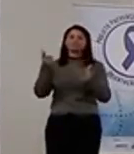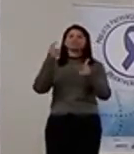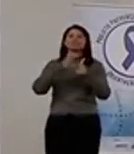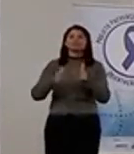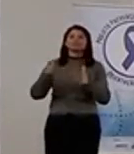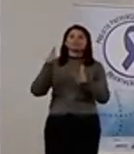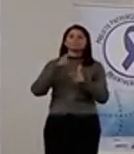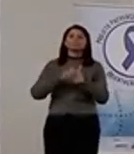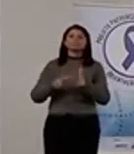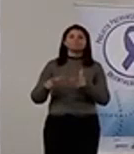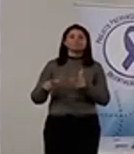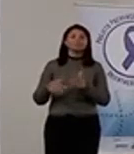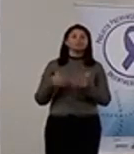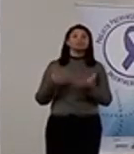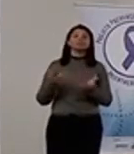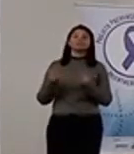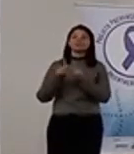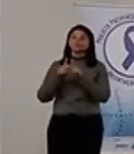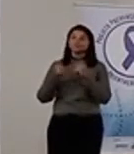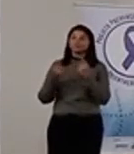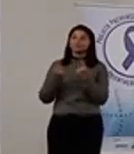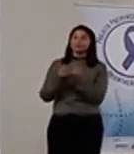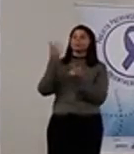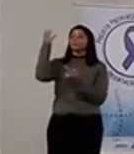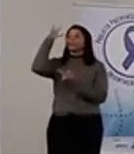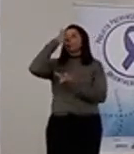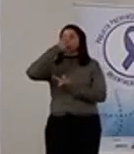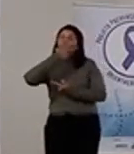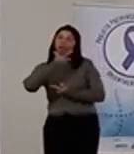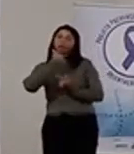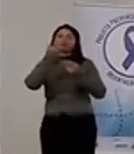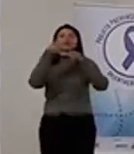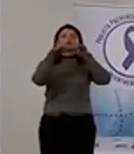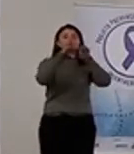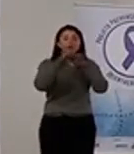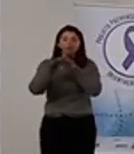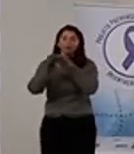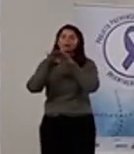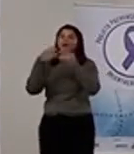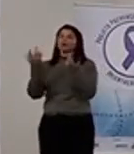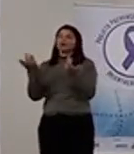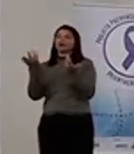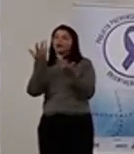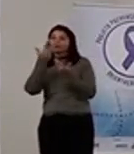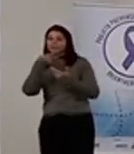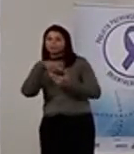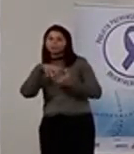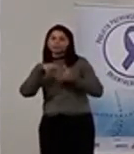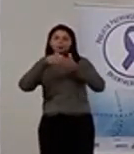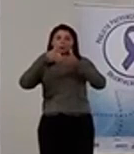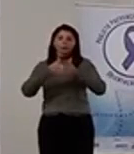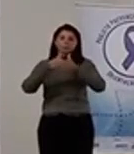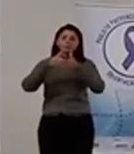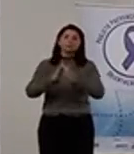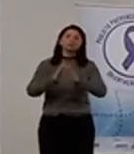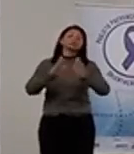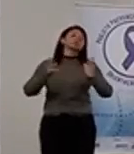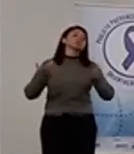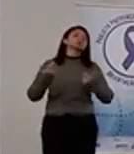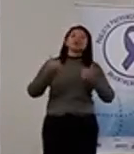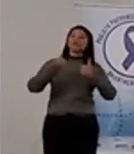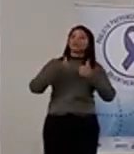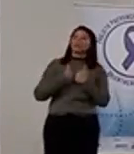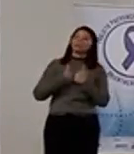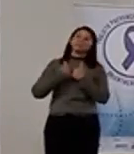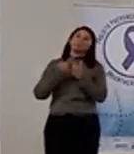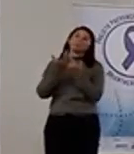gêmeos, né? Vestir igual, vestir de marinheiro, vestir, sei lá, de sereia, eu sei. O povo tem umas fantasias bizarras com gêmeos, né? Eu, quando alguém